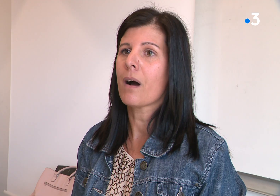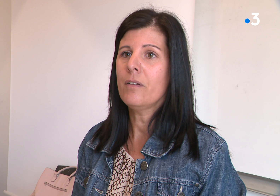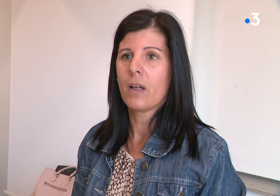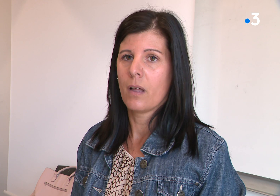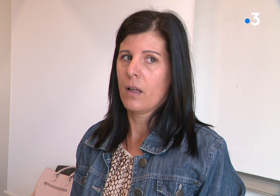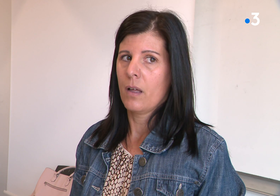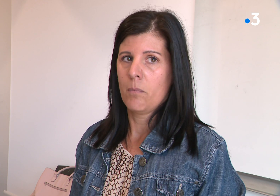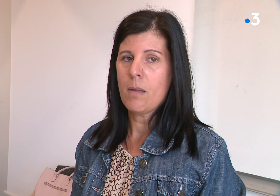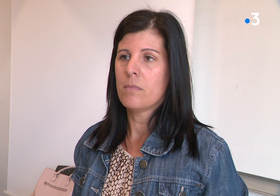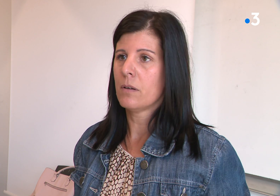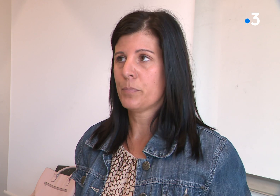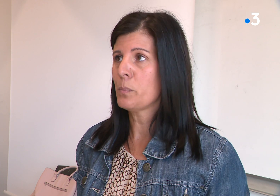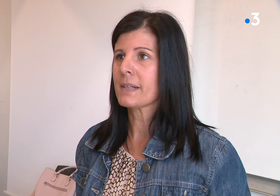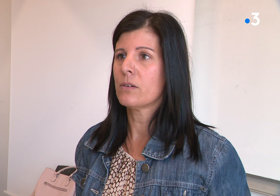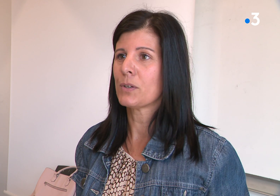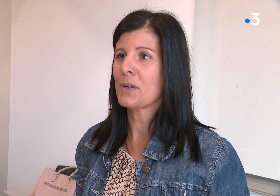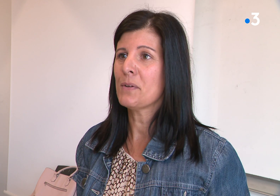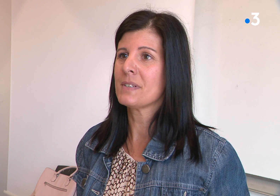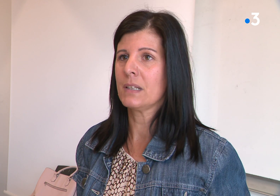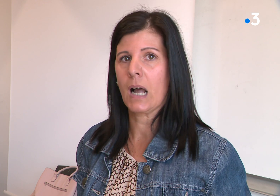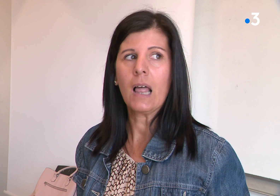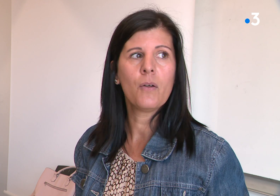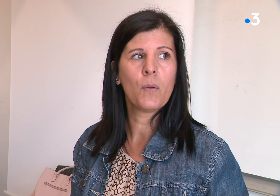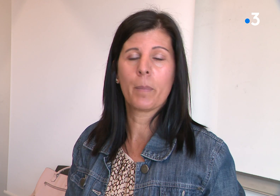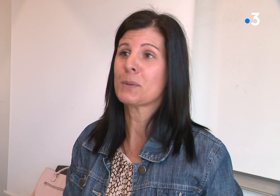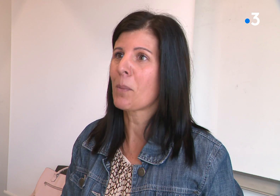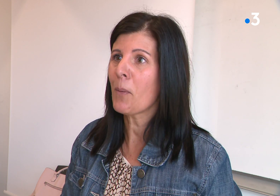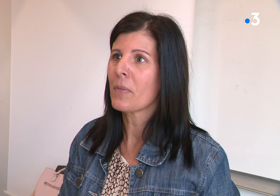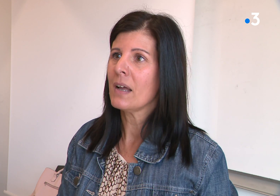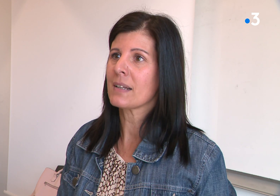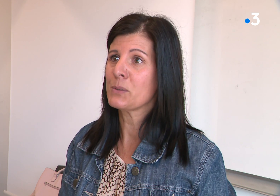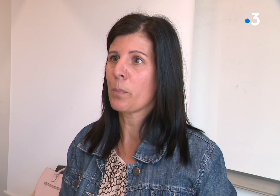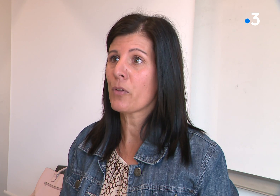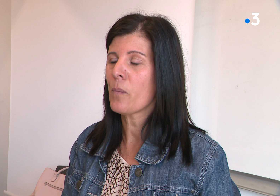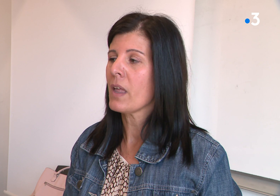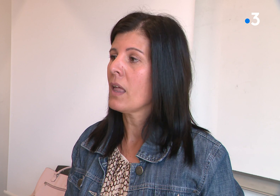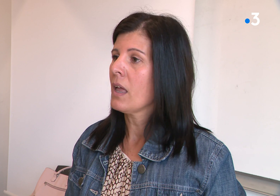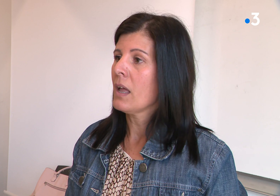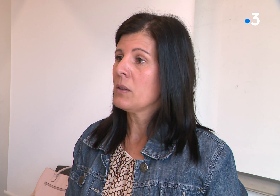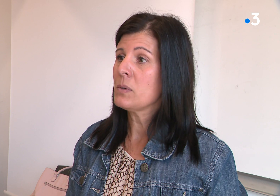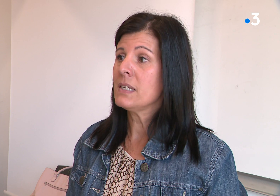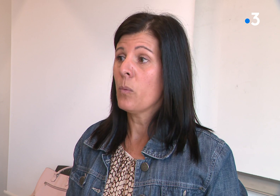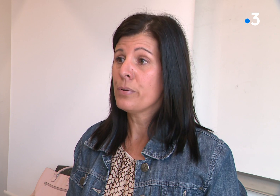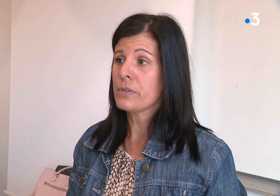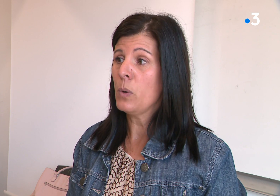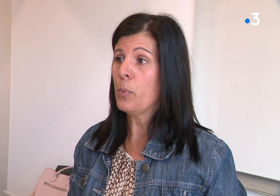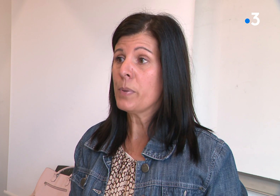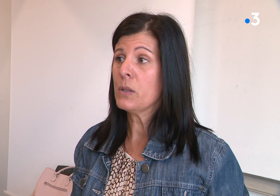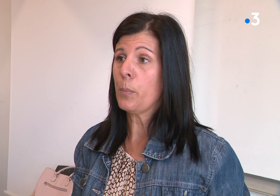arrivent, même pour une personne entendante, c'est très perturbant, très surprenant. Donc si en plus le pompier ne peut